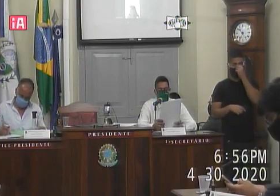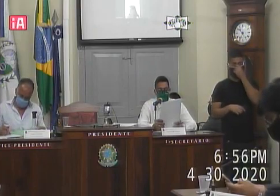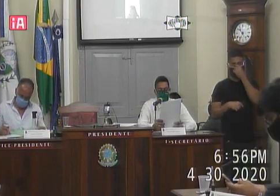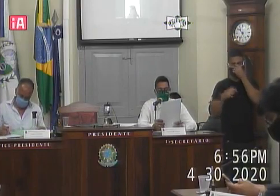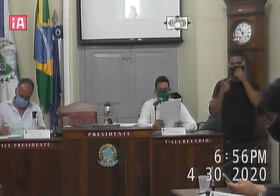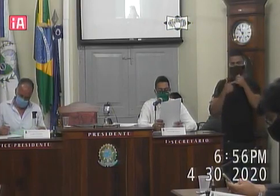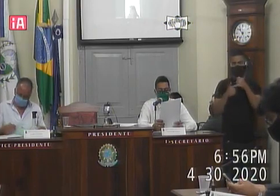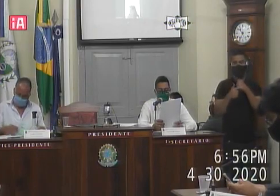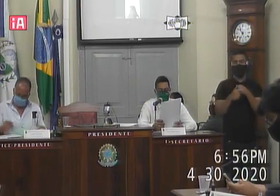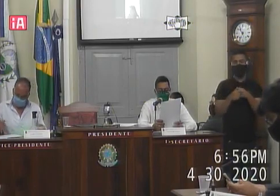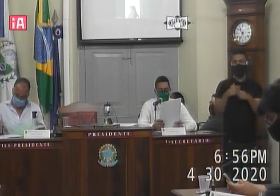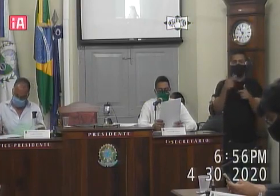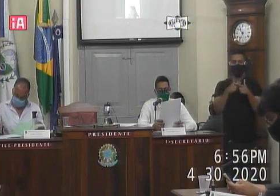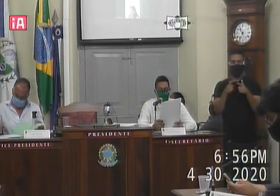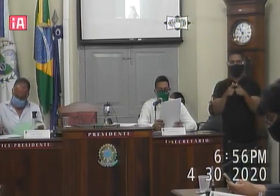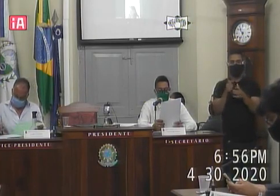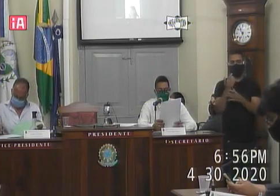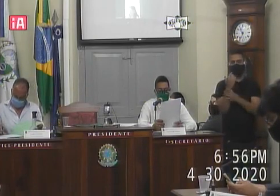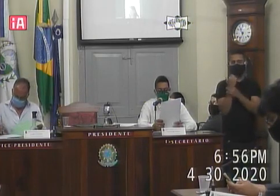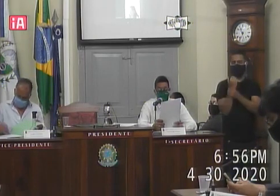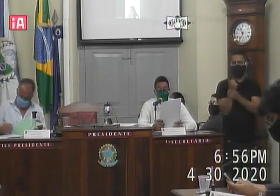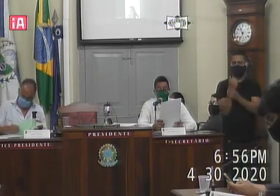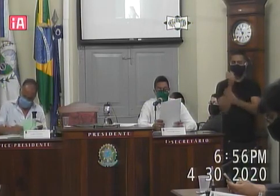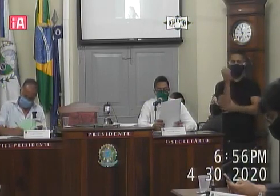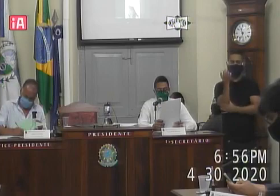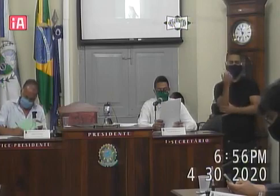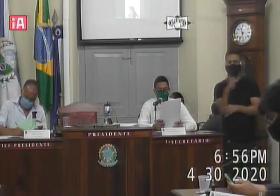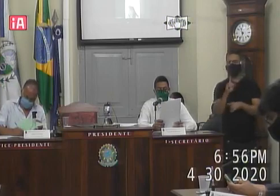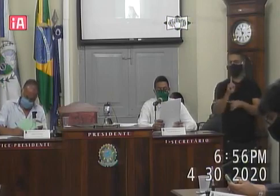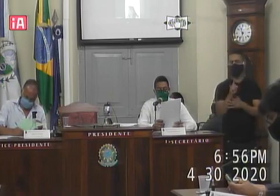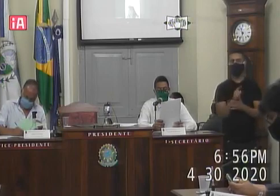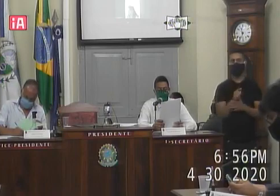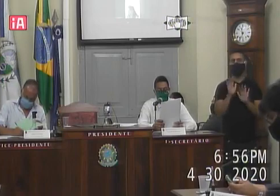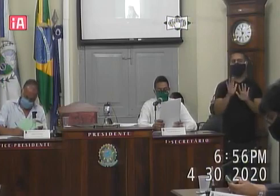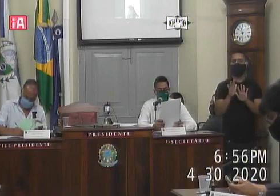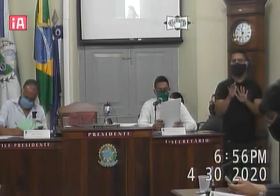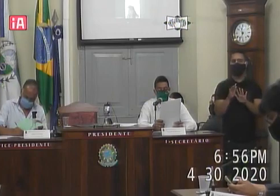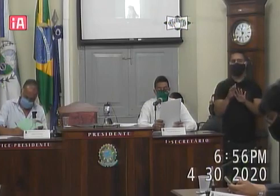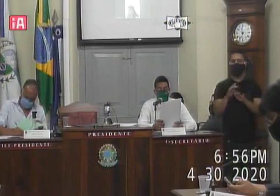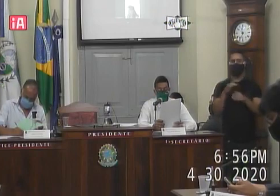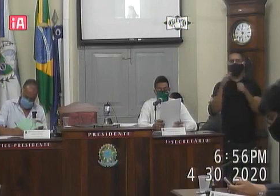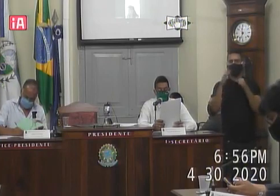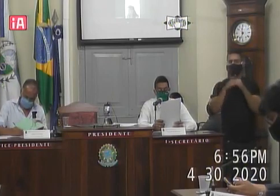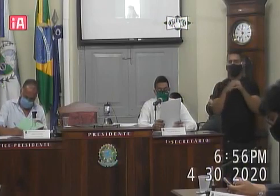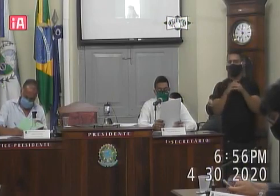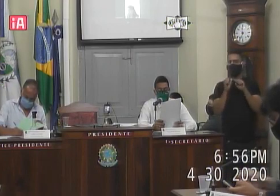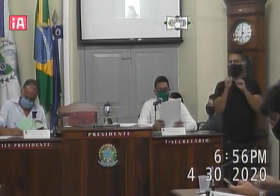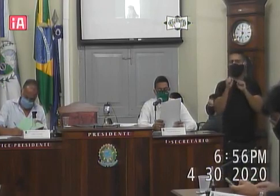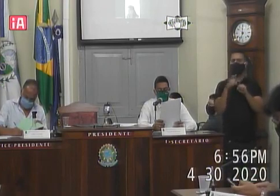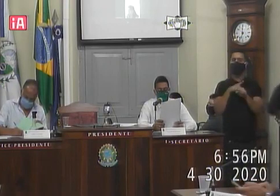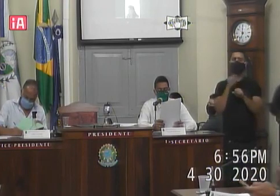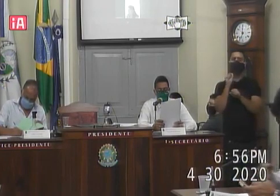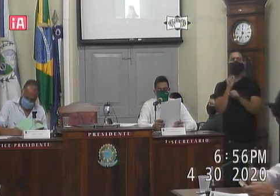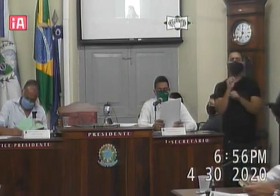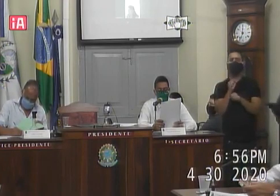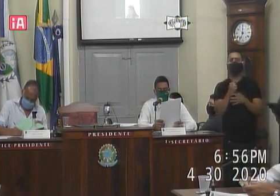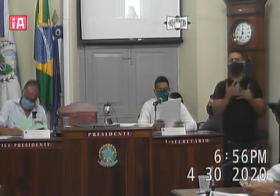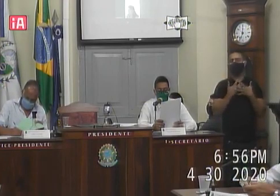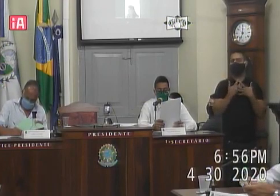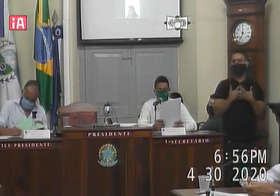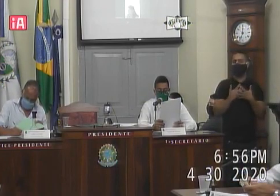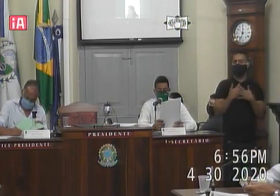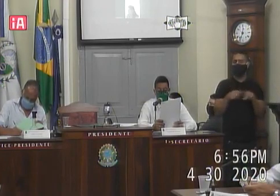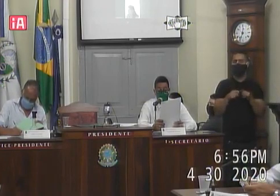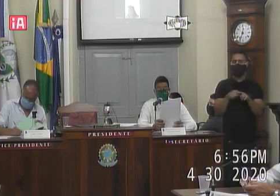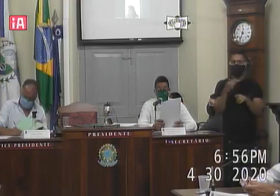ou dano para as articulações, músculos ou tecidos. No entanto, pela fibromialgia poder causar cansaço semelhante à